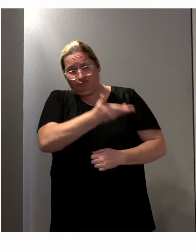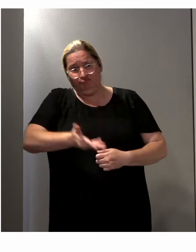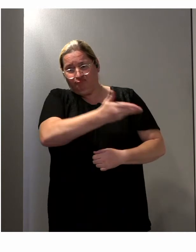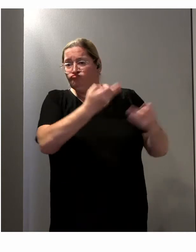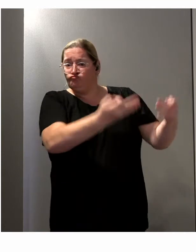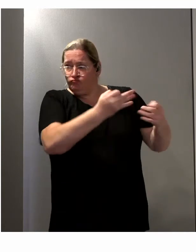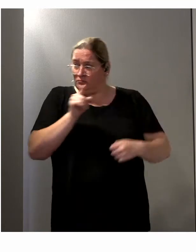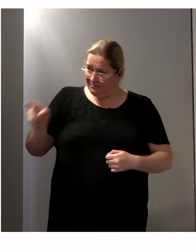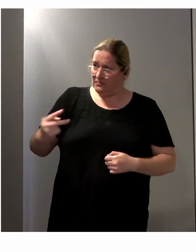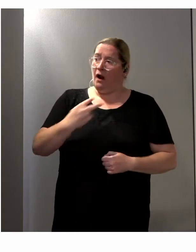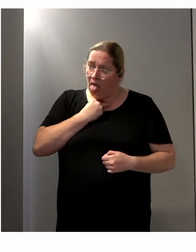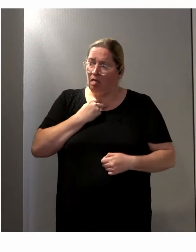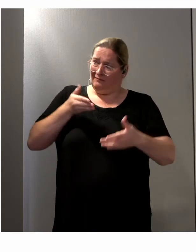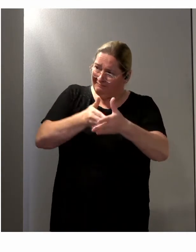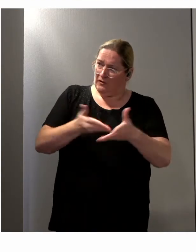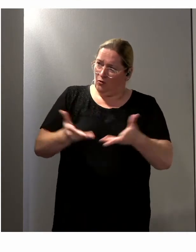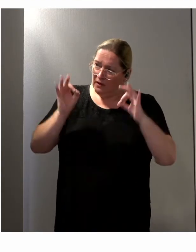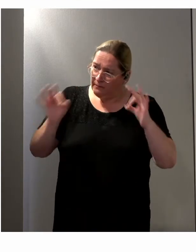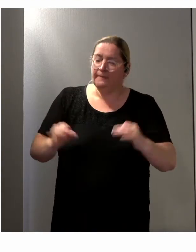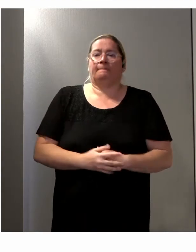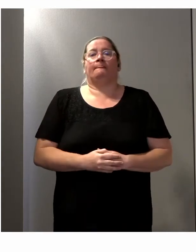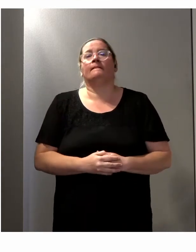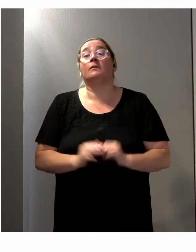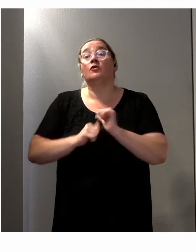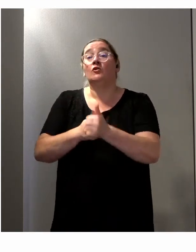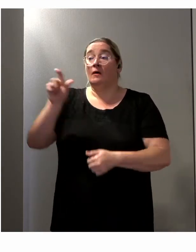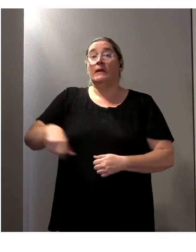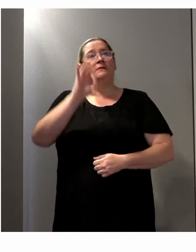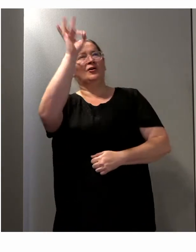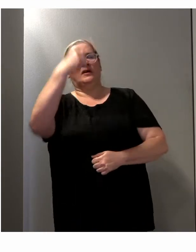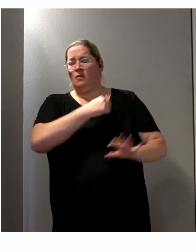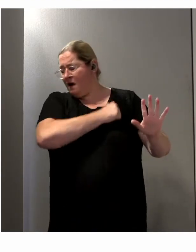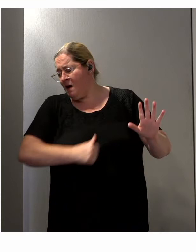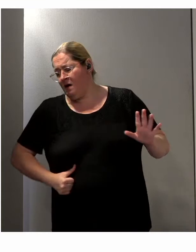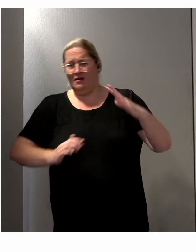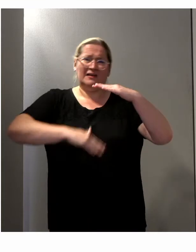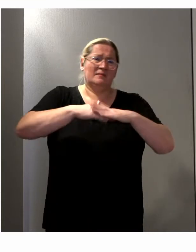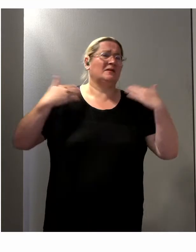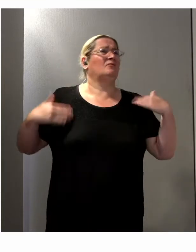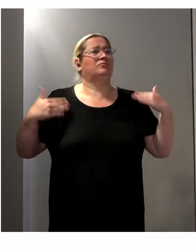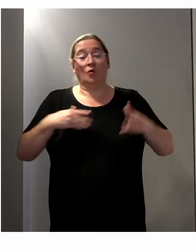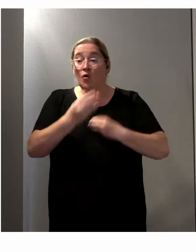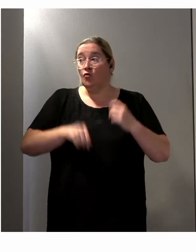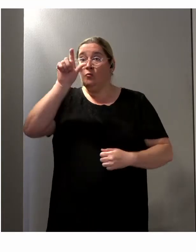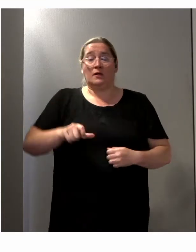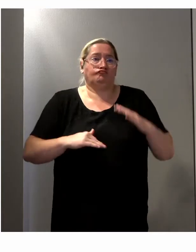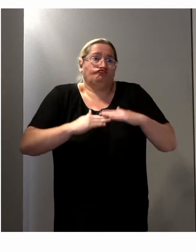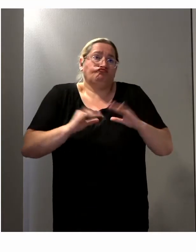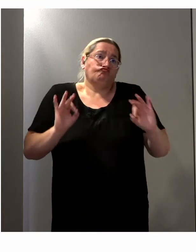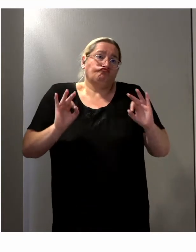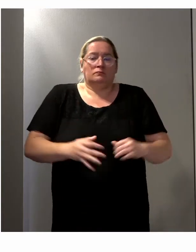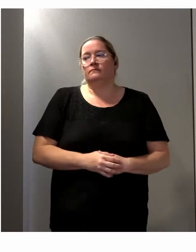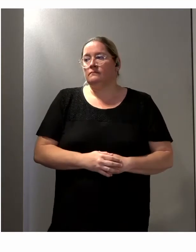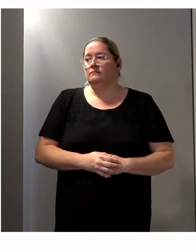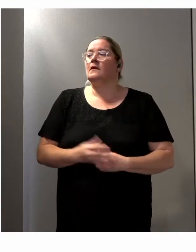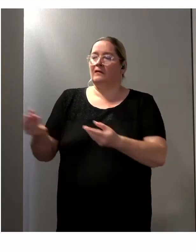font habituellement ?» Et selon que la personne répond « Oui, je suis très fortement limité » ou pas,